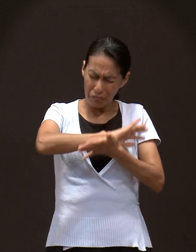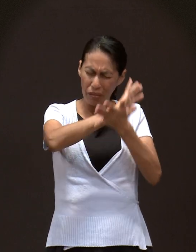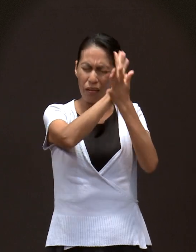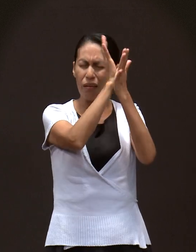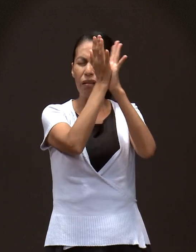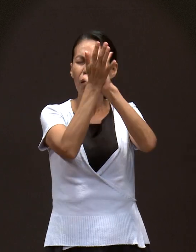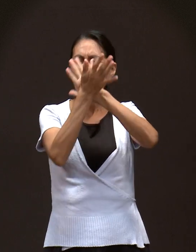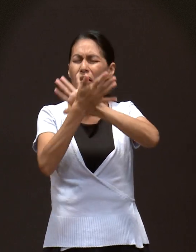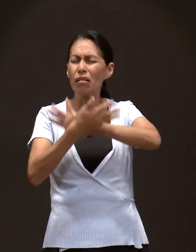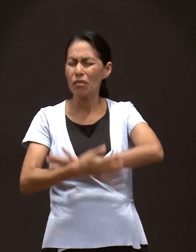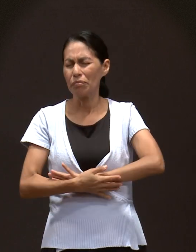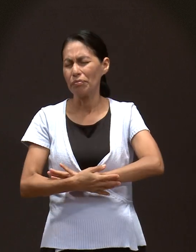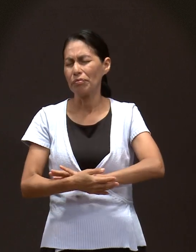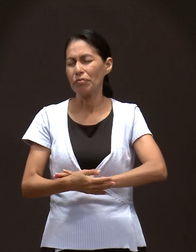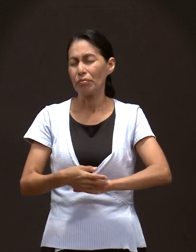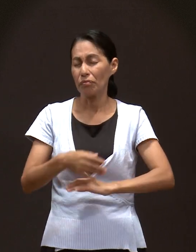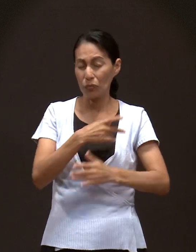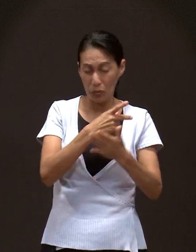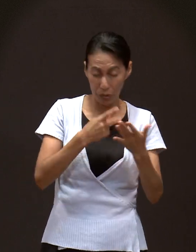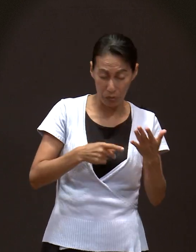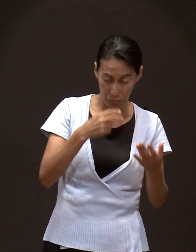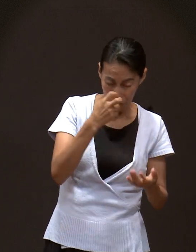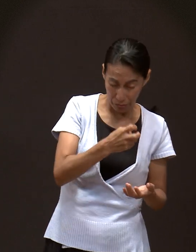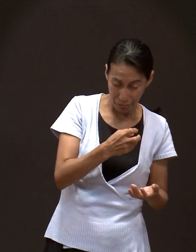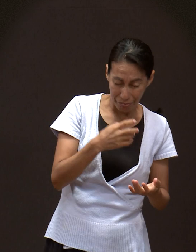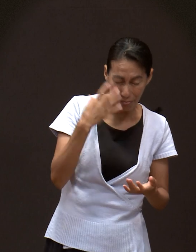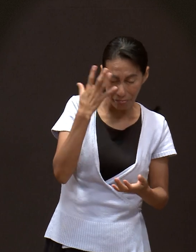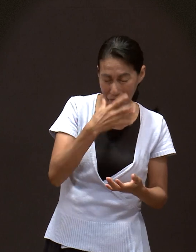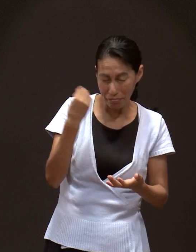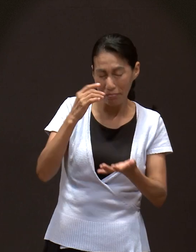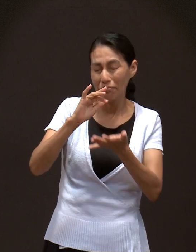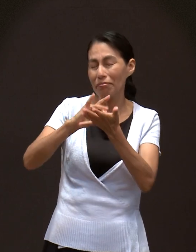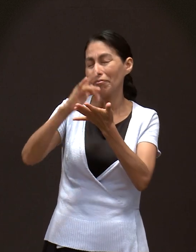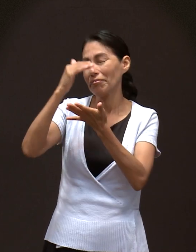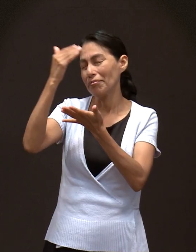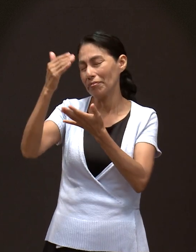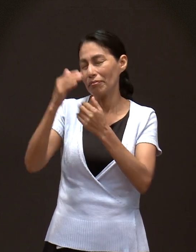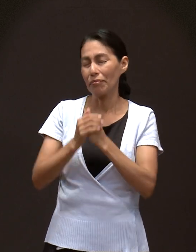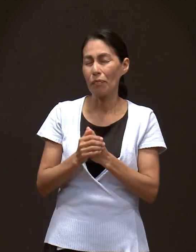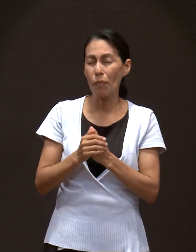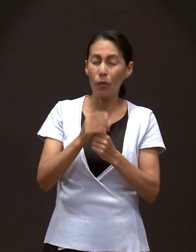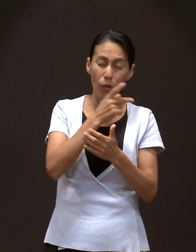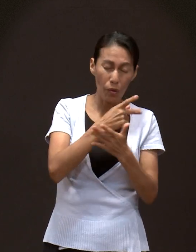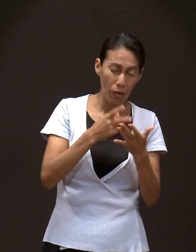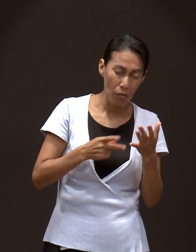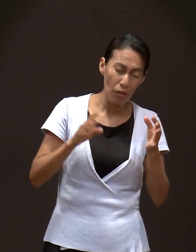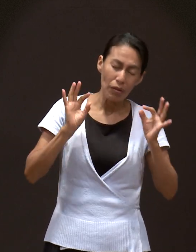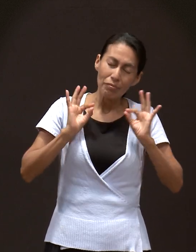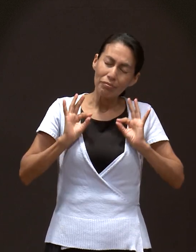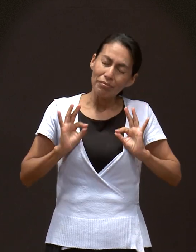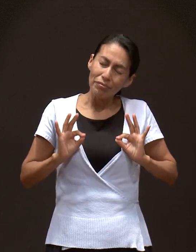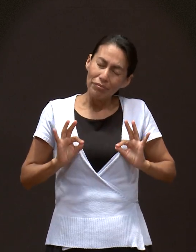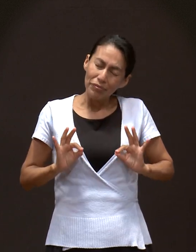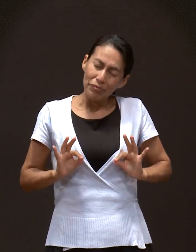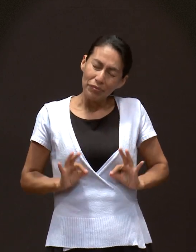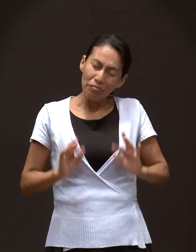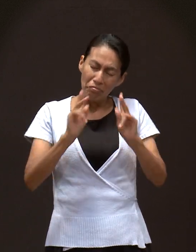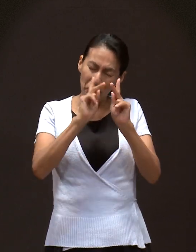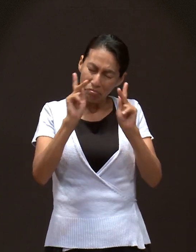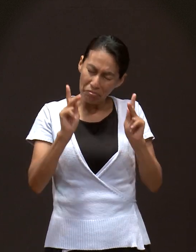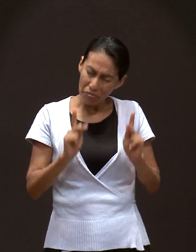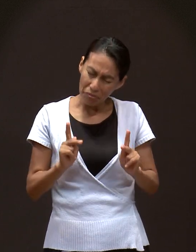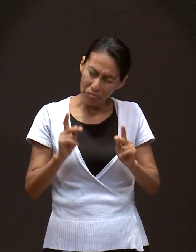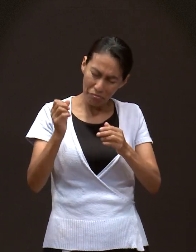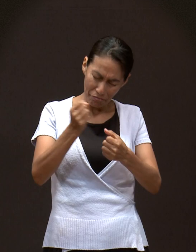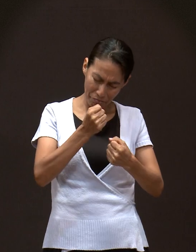transformar nuestra vida completamente. Gracias por este programa, que sin duda da esperanza, da paz,